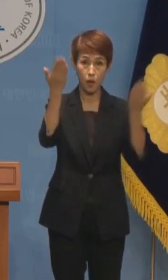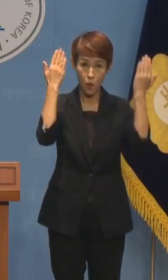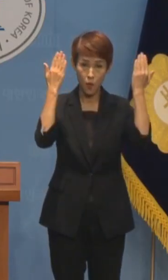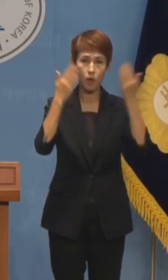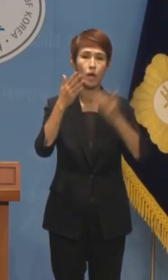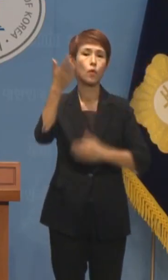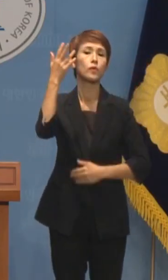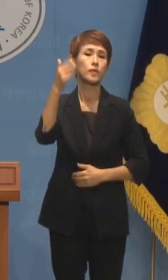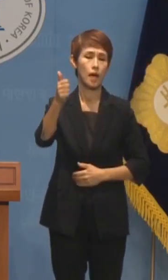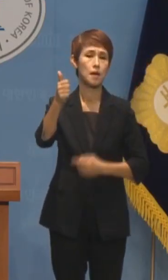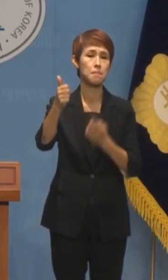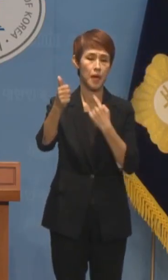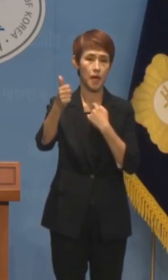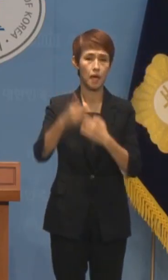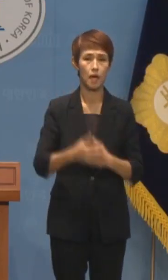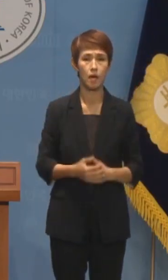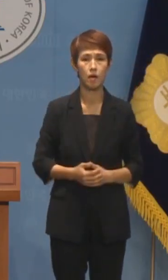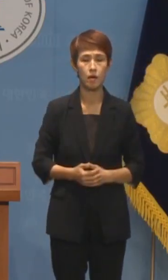2월까지 서울